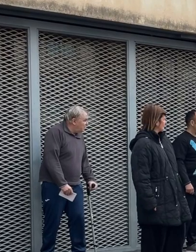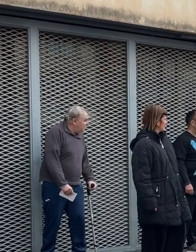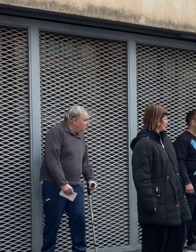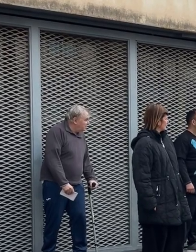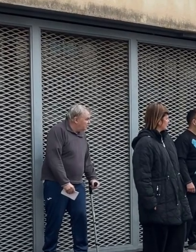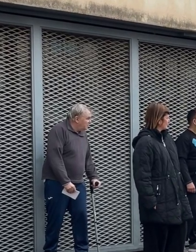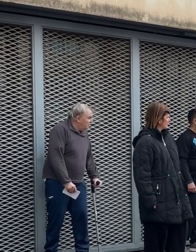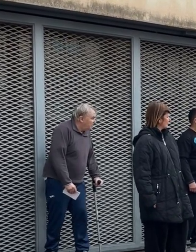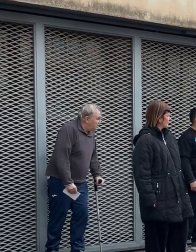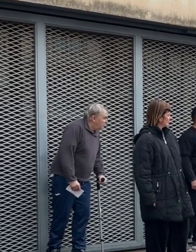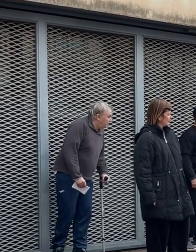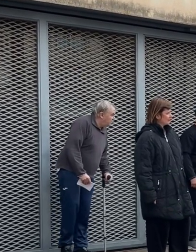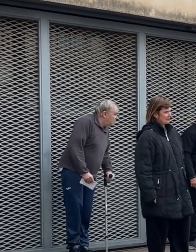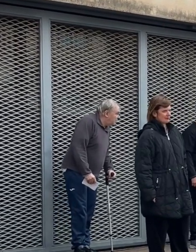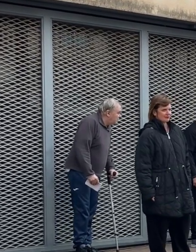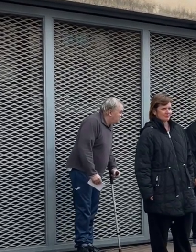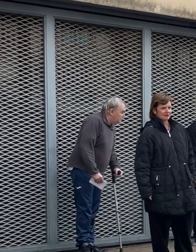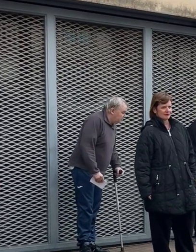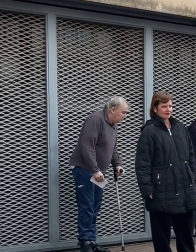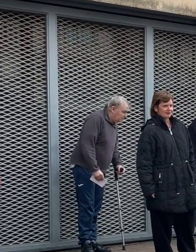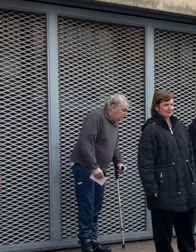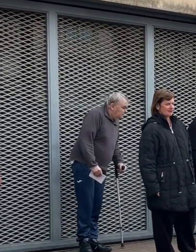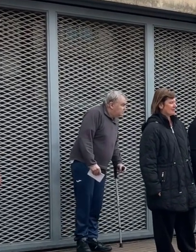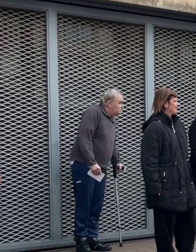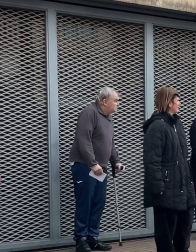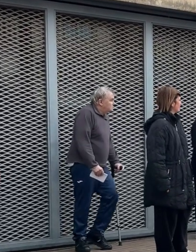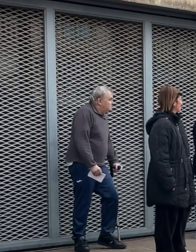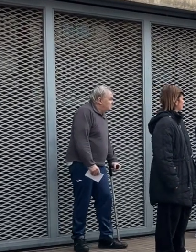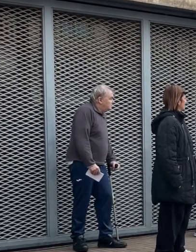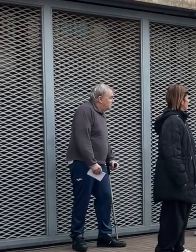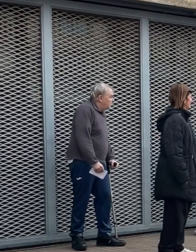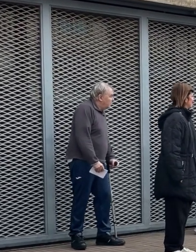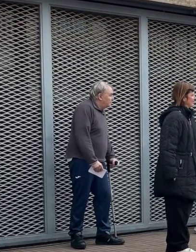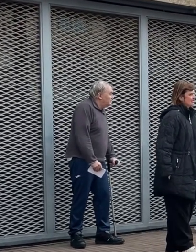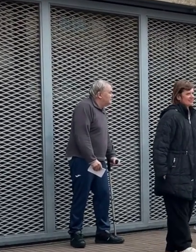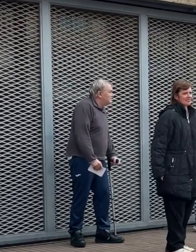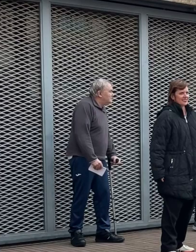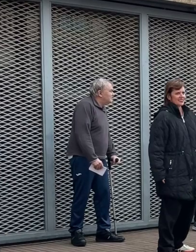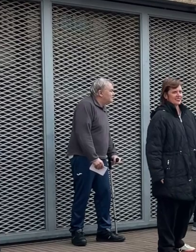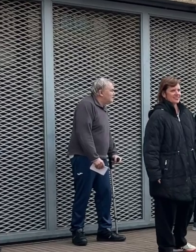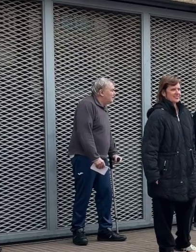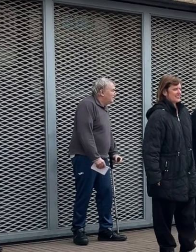elenco de teatro. Aquí tenemos, por ejemplo, a Pellicer.